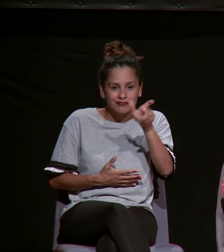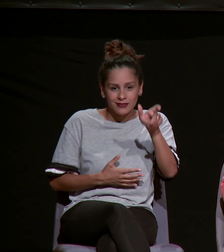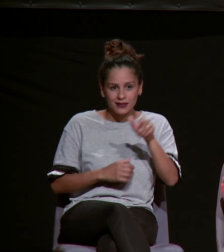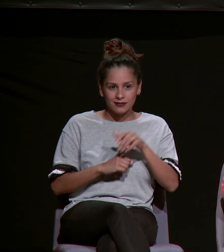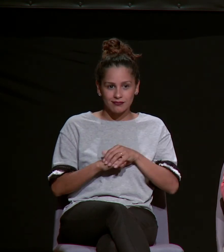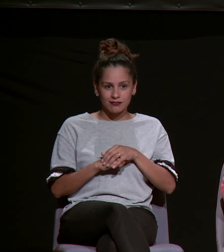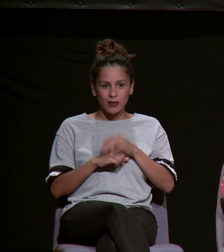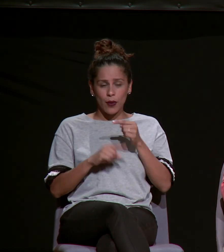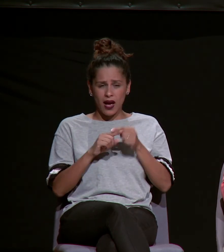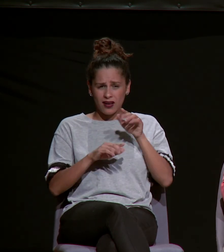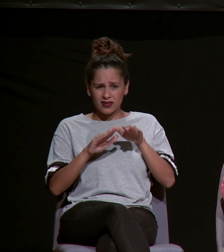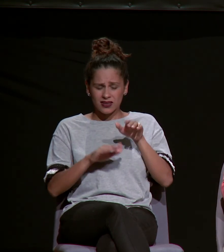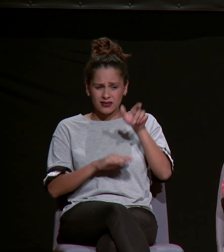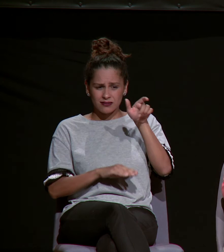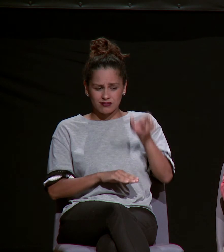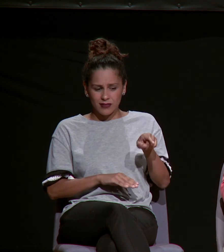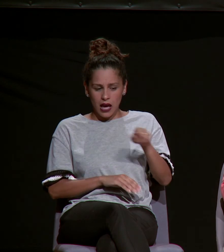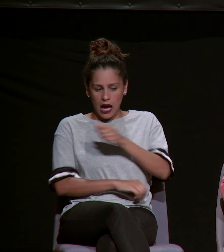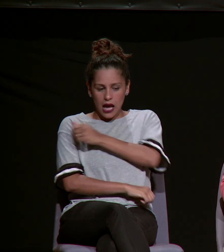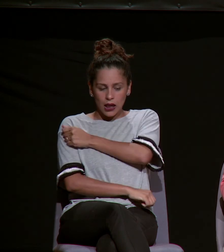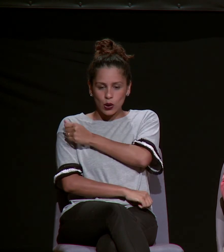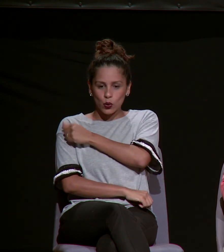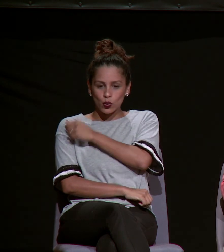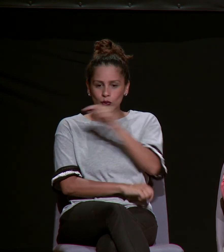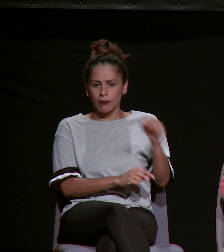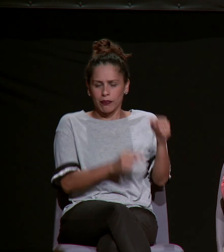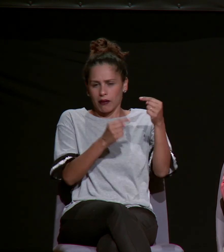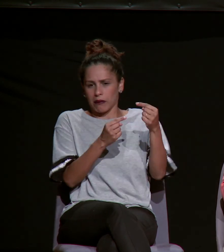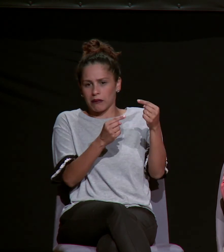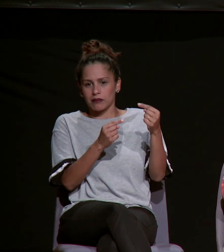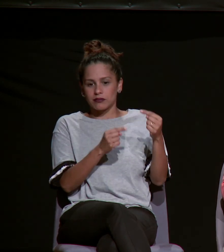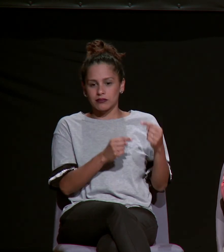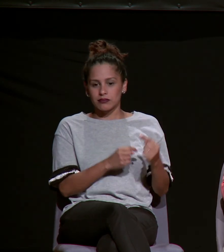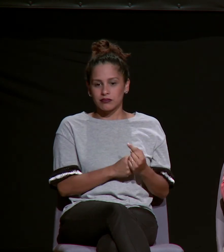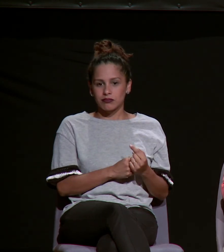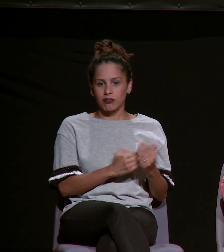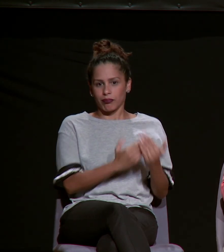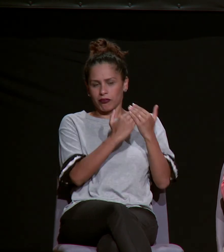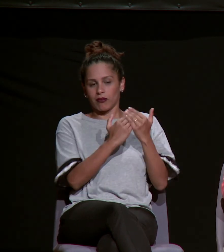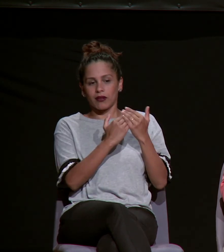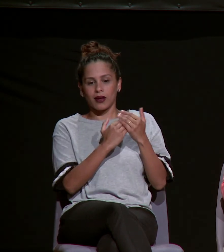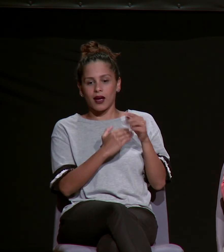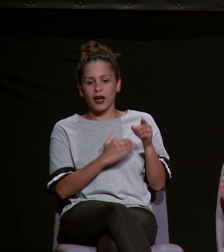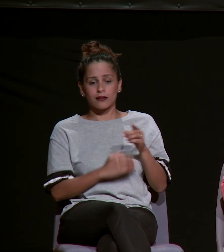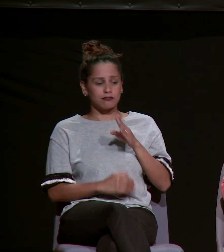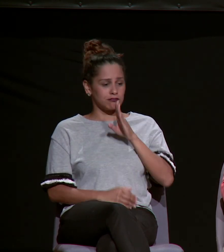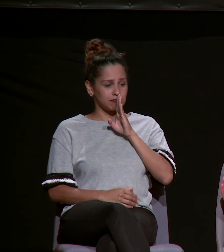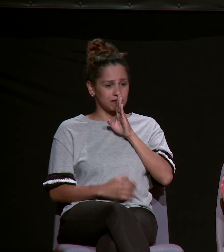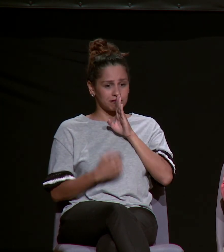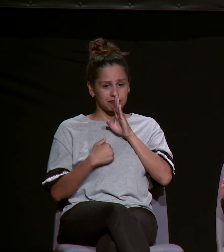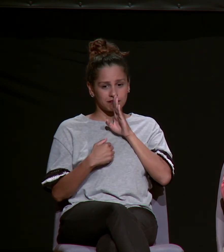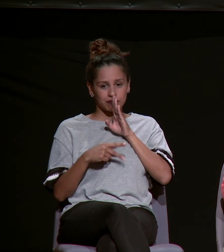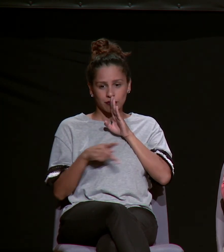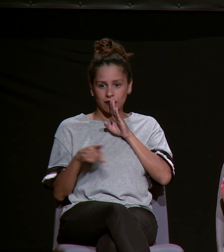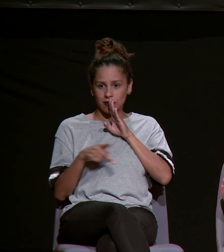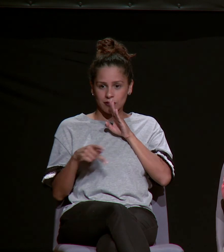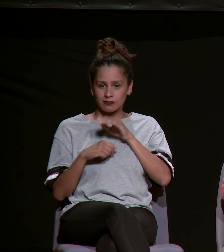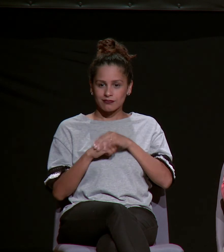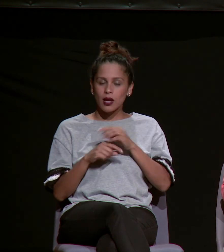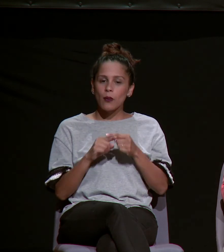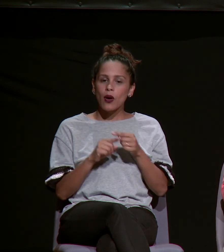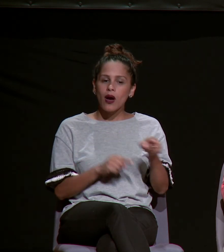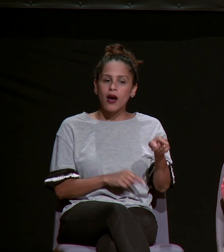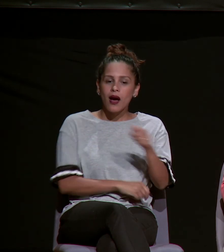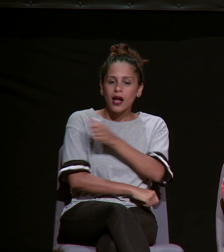melhor é fazer, não dizer que sabe, porque o aluno precisa de espaço, precisa de ar para